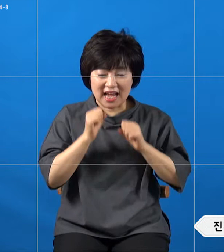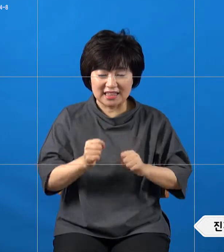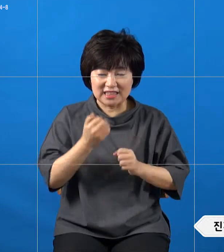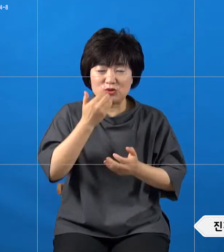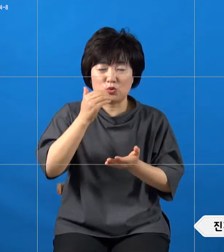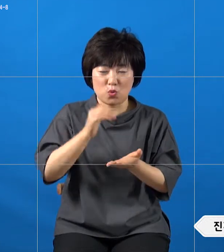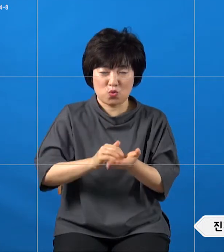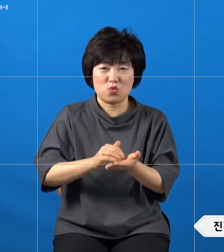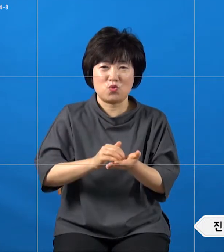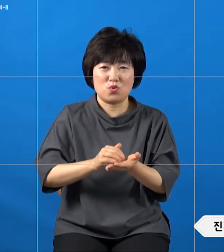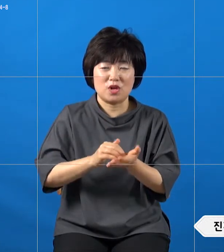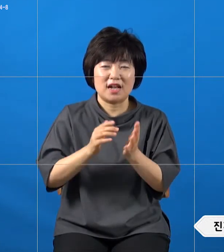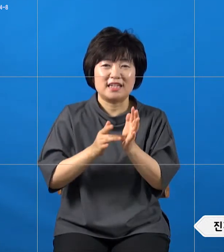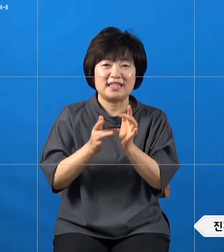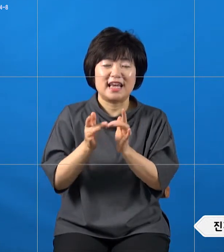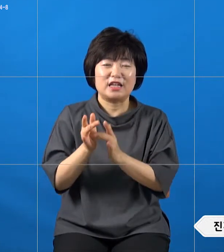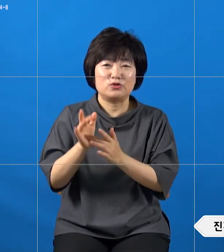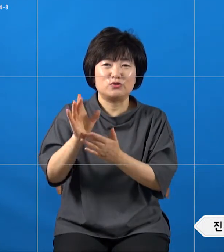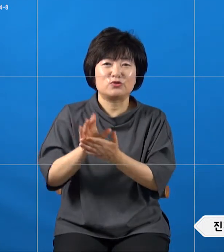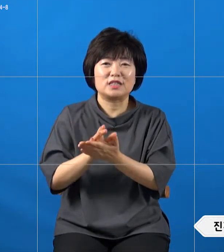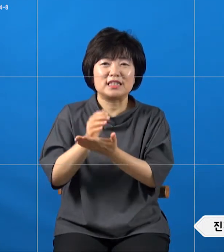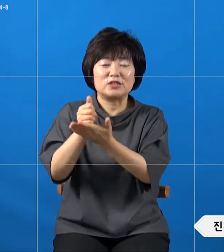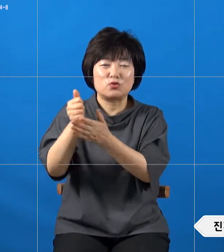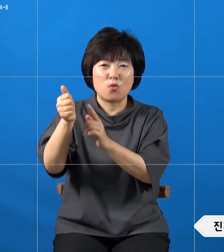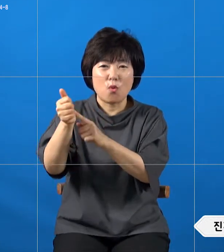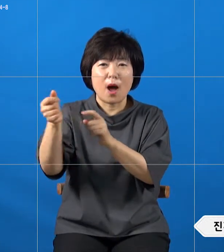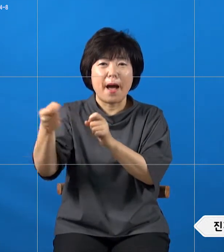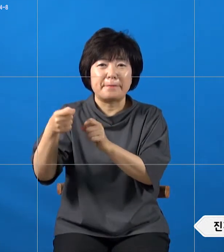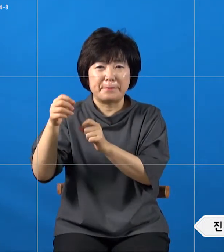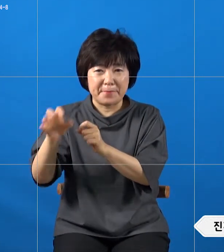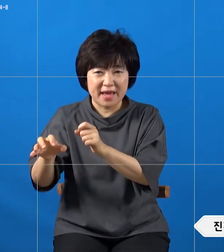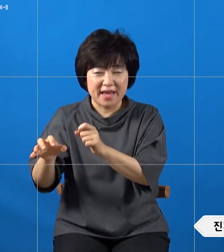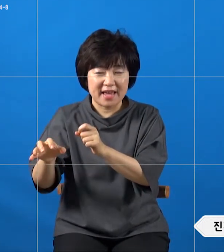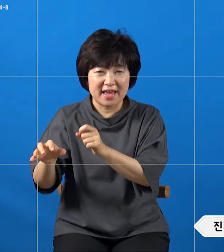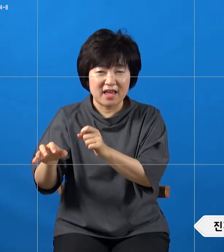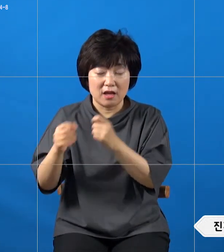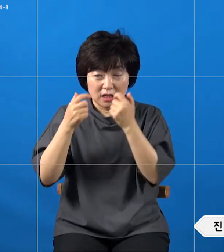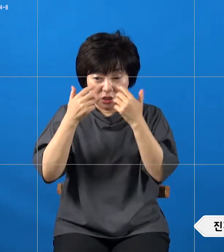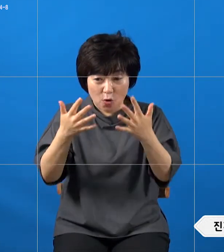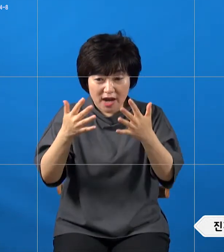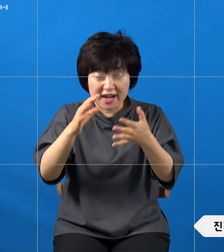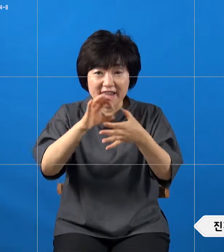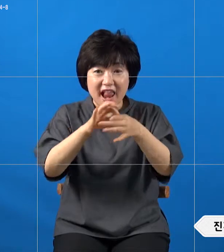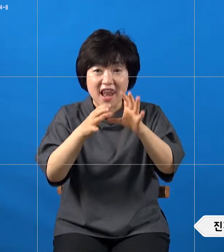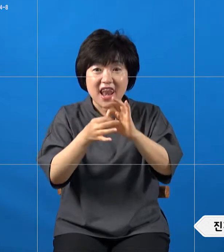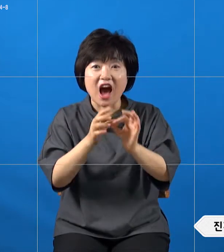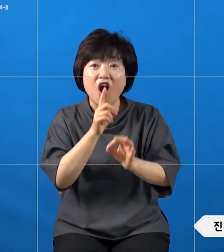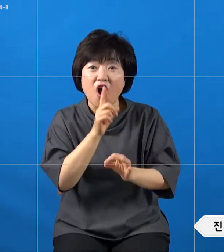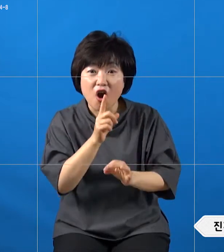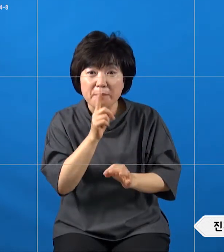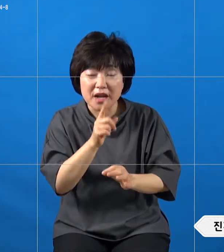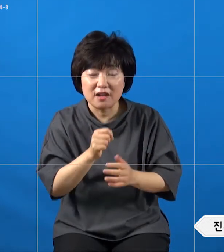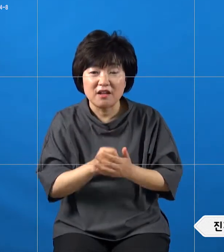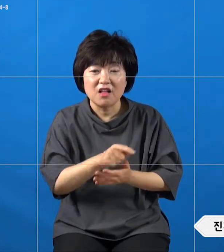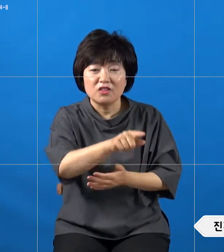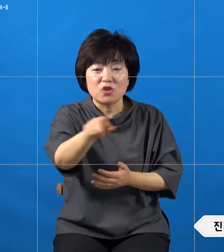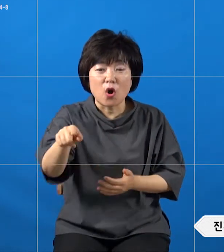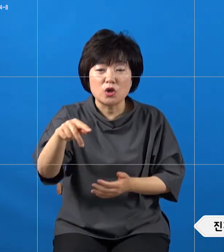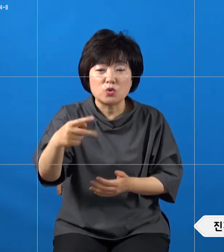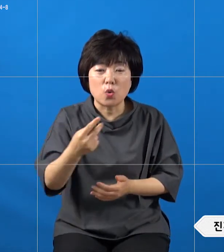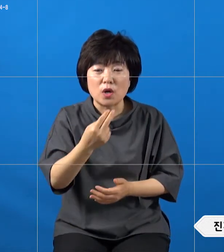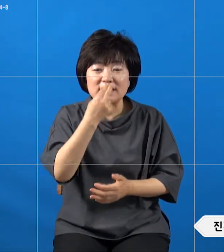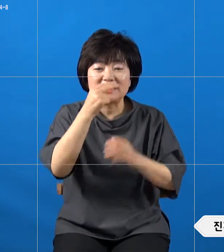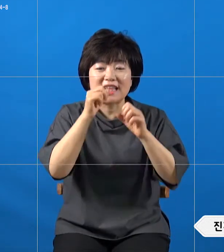리빙스톤, 산돌이신 예수 앞에 좀 더 정확하게 헬라어로 번역한다면 너희도